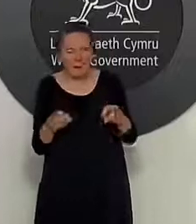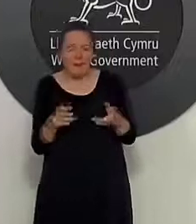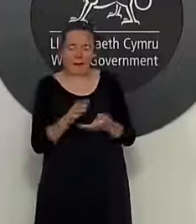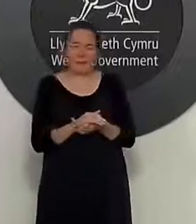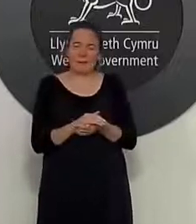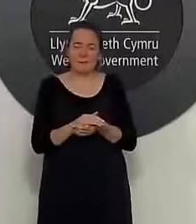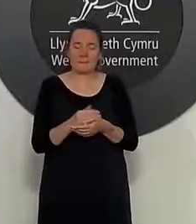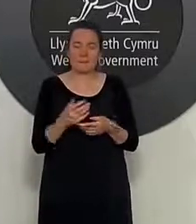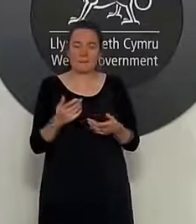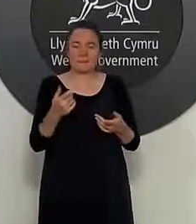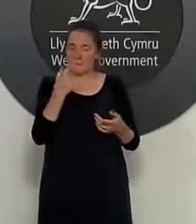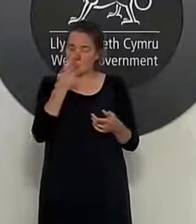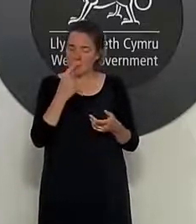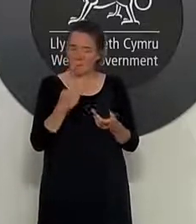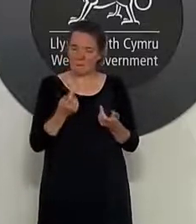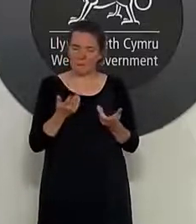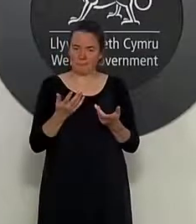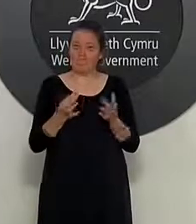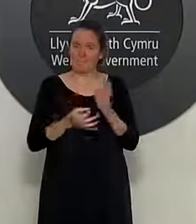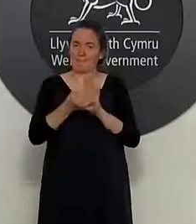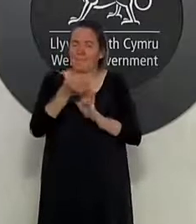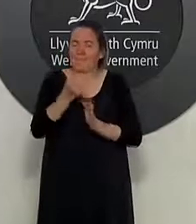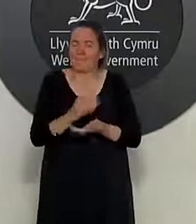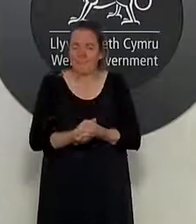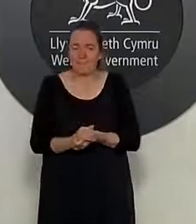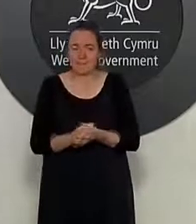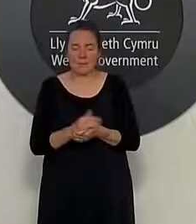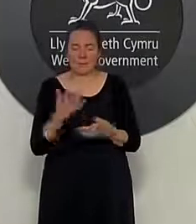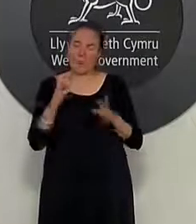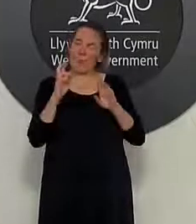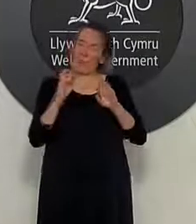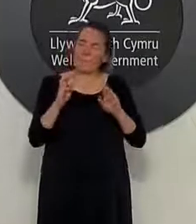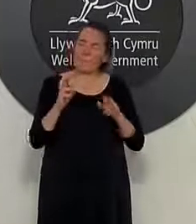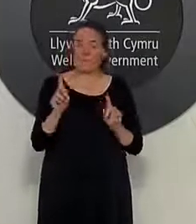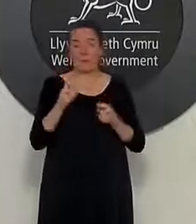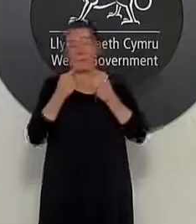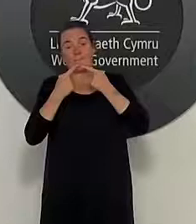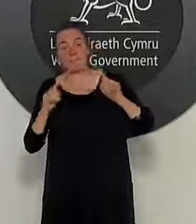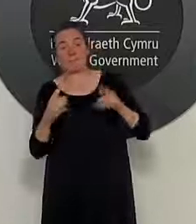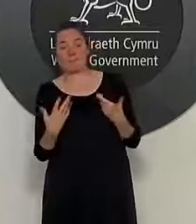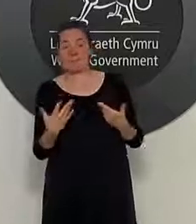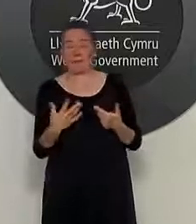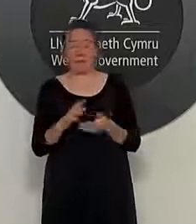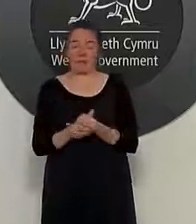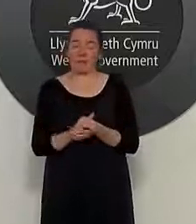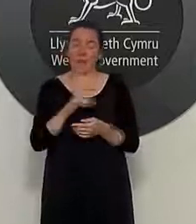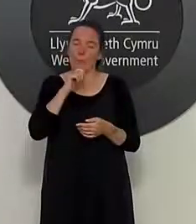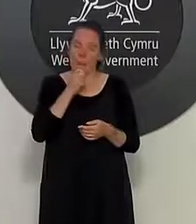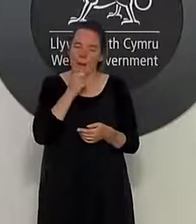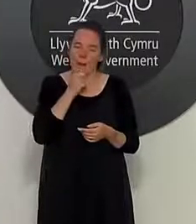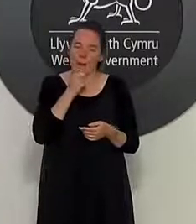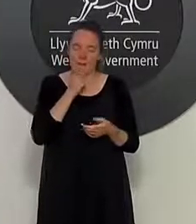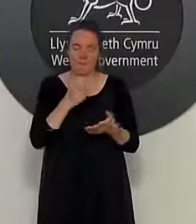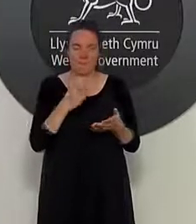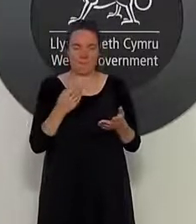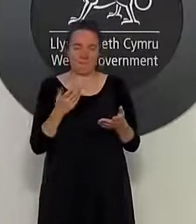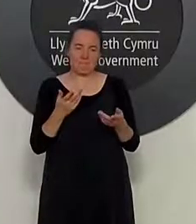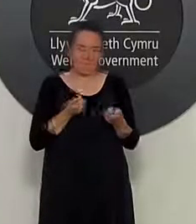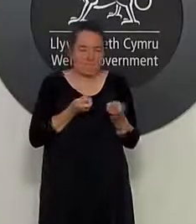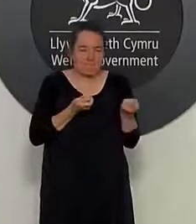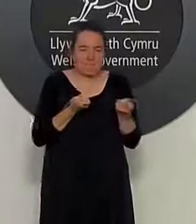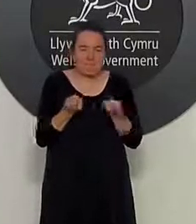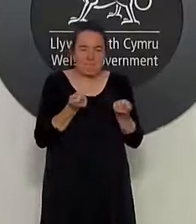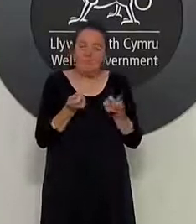eu coeddi heddiw yn gamau sy'n mynd ar afel i'r afel a rai o symptomau gweithaf y gyfundrefn